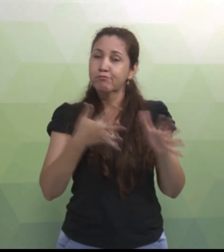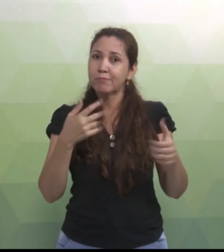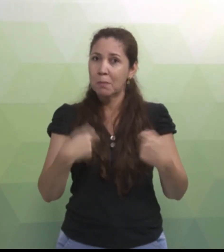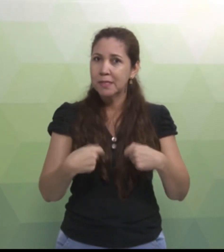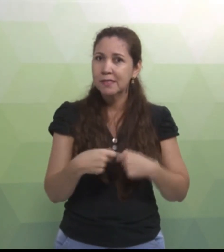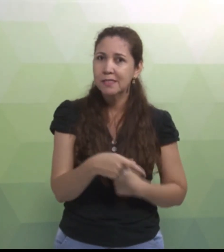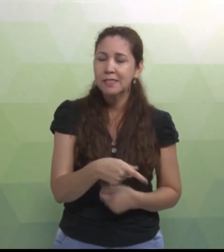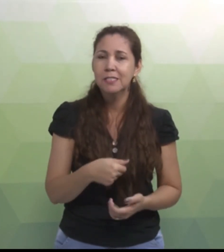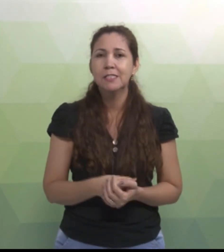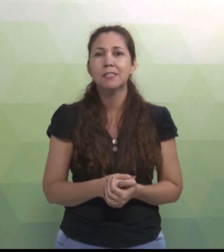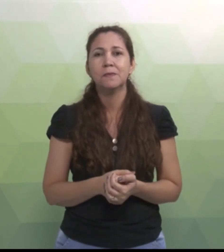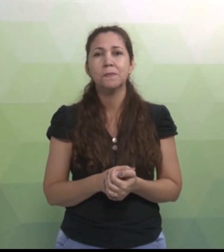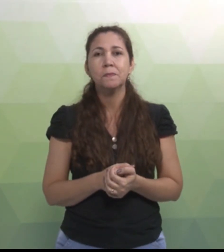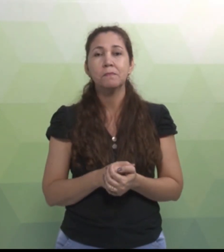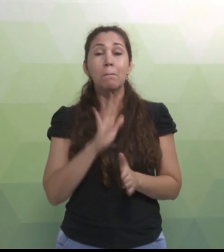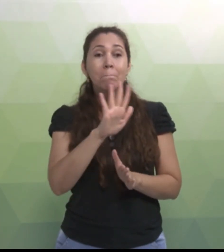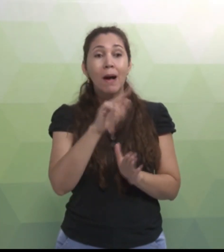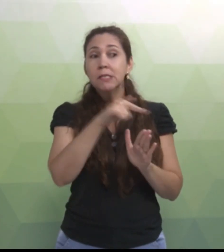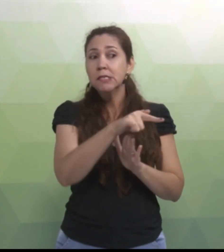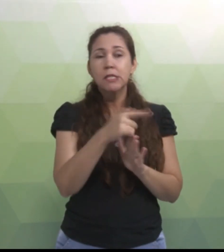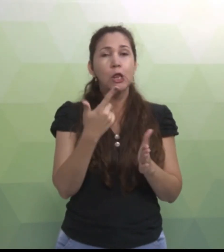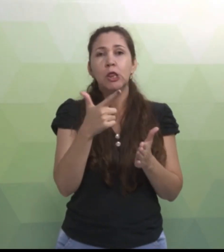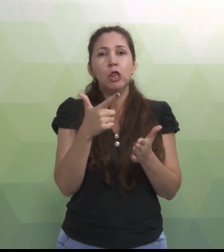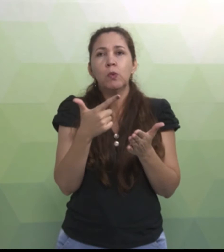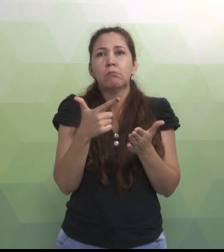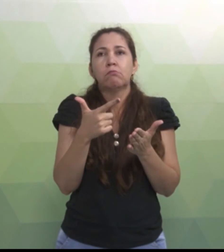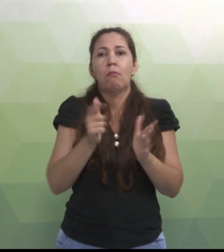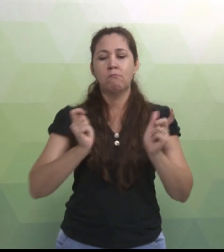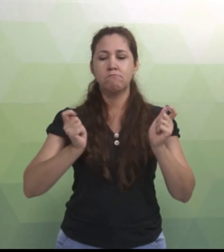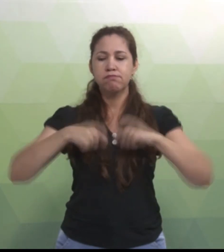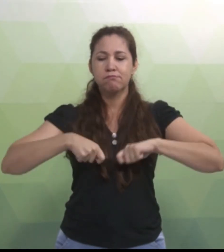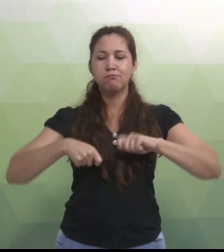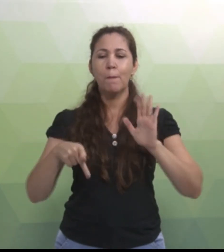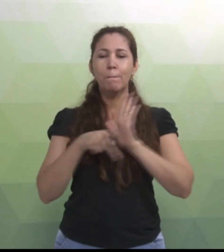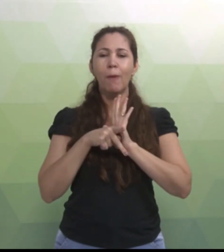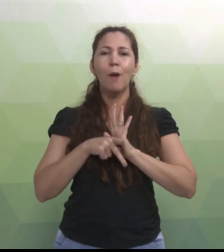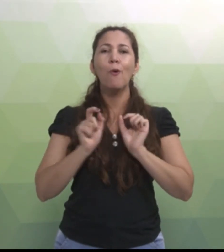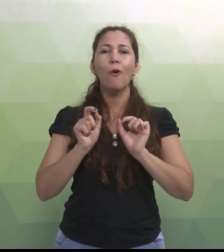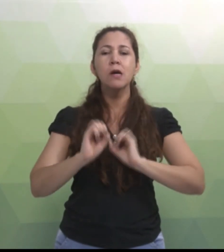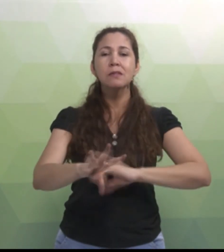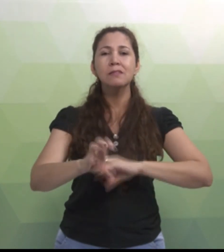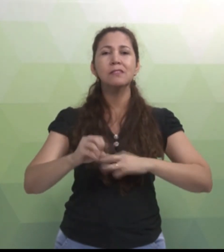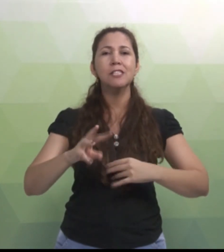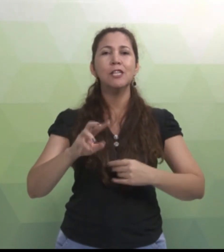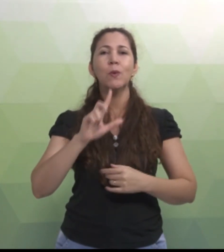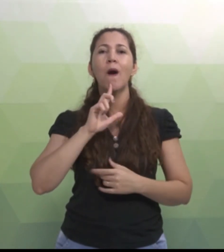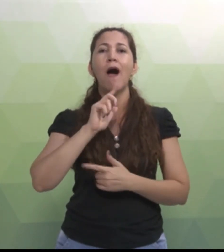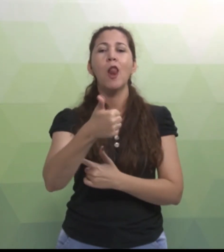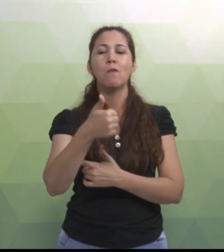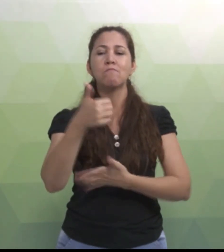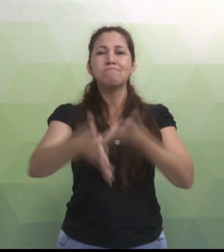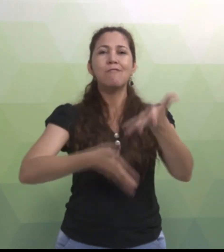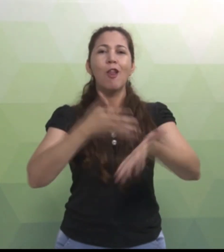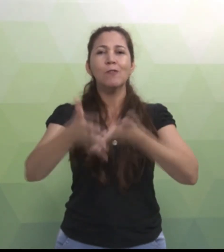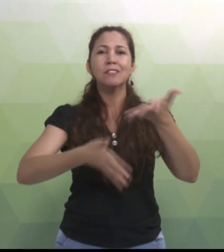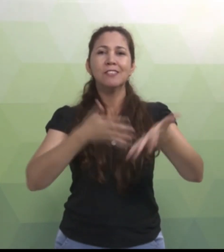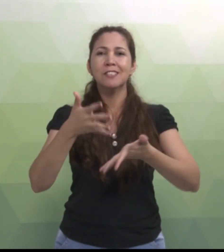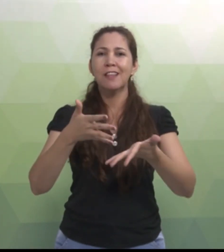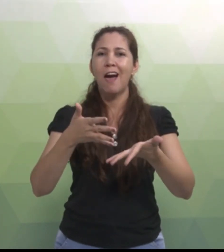língua, mas ele não vai ensinar a Libras como L1, não. Nos seus